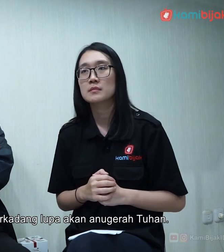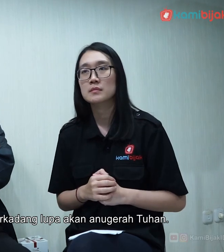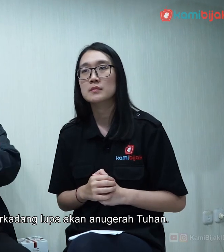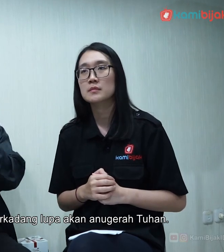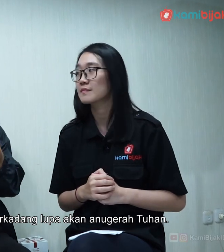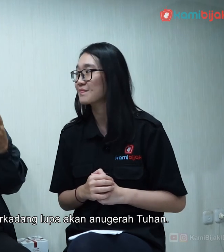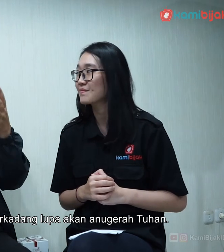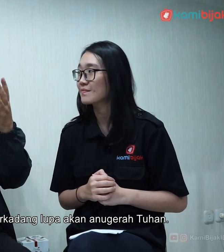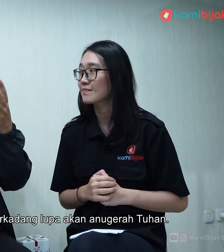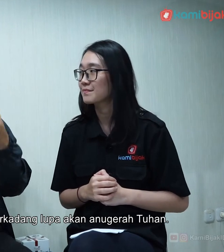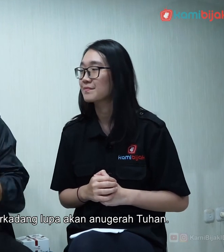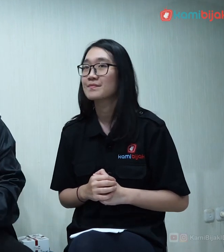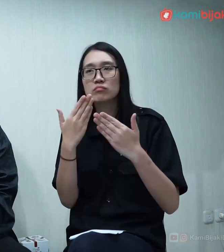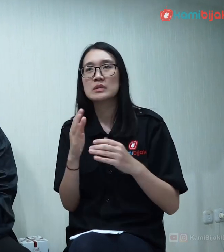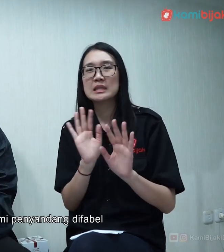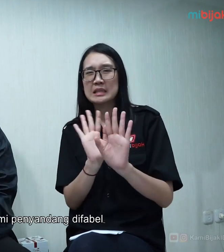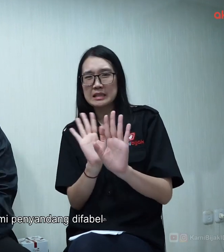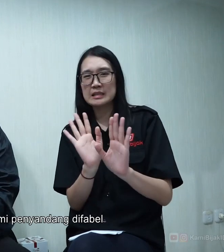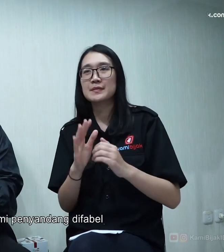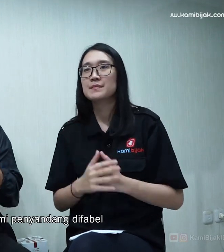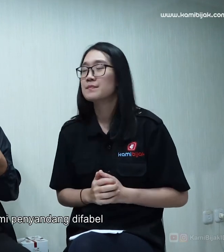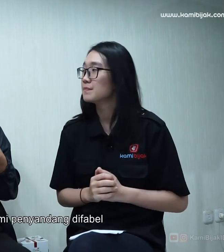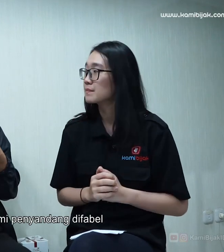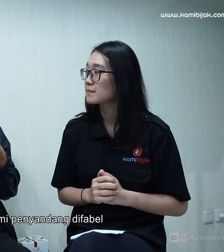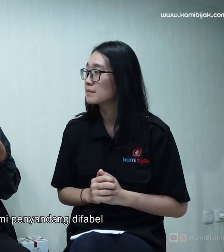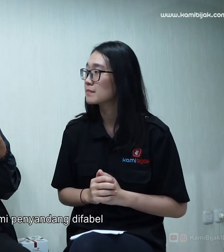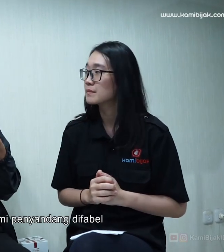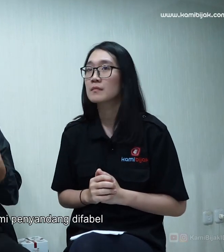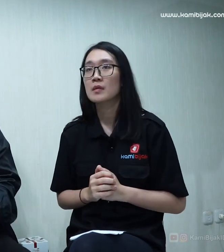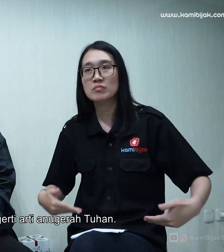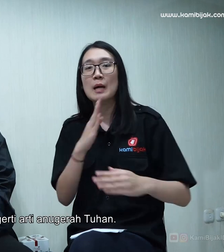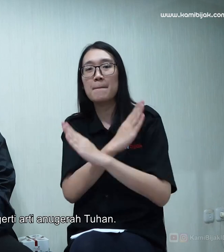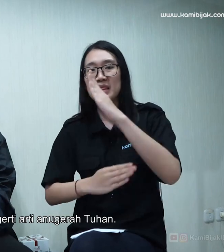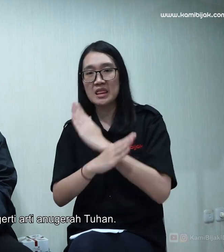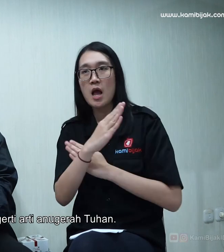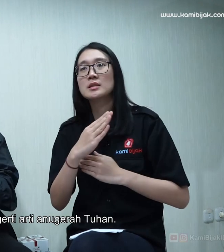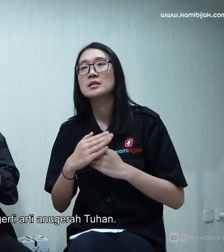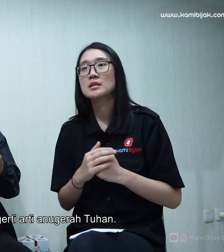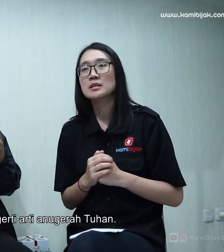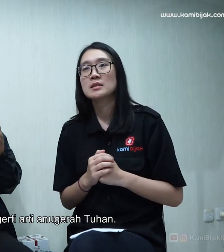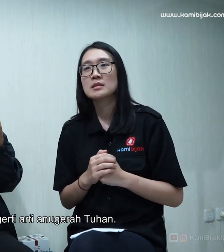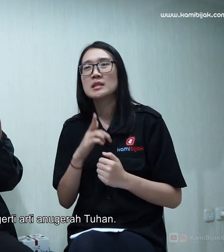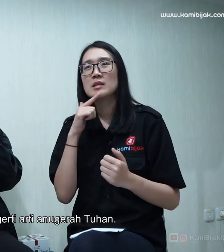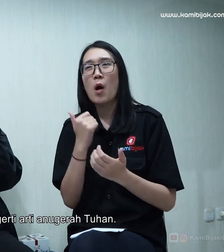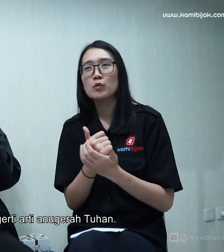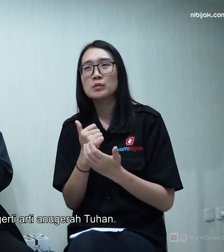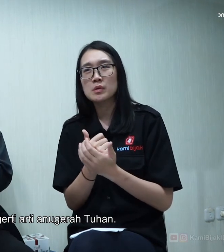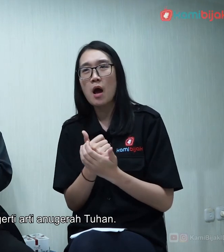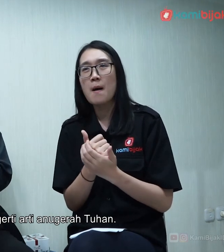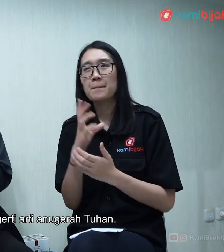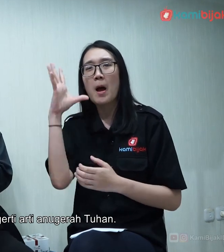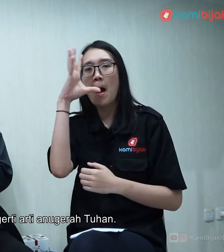lupa atas anugerah Tuhan. Tetapi kami penyandang difabel sangat